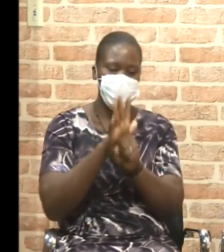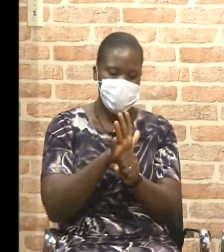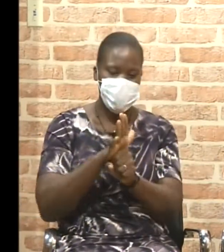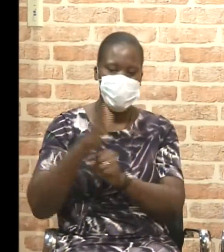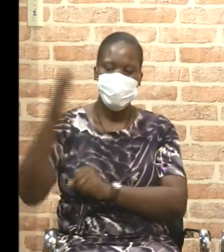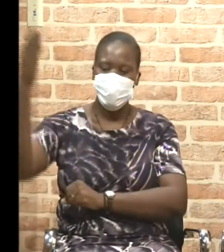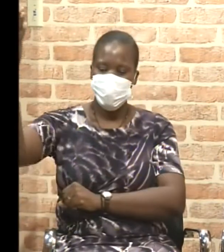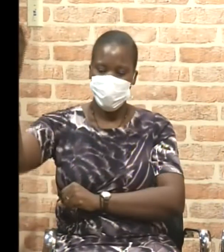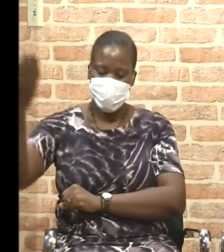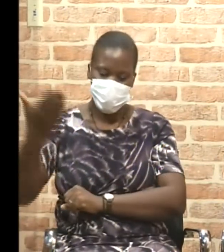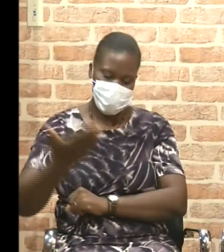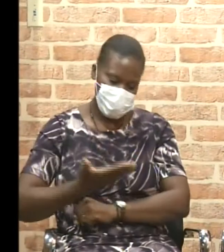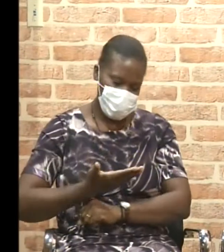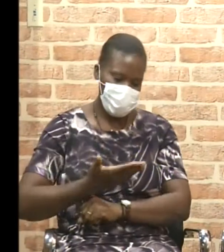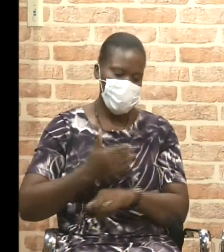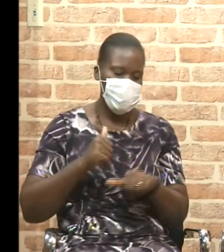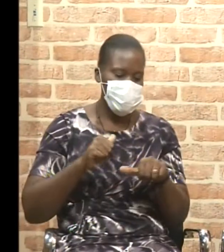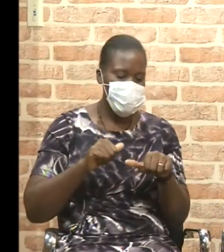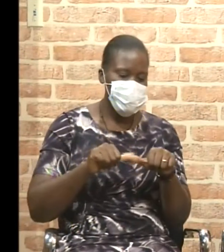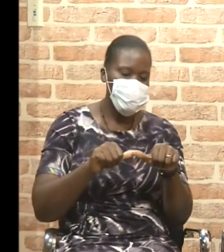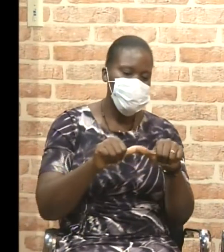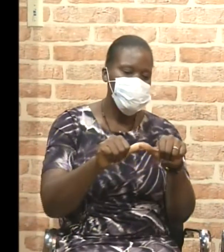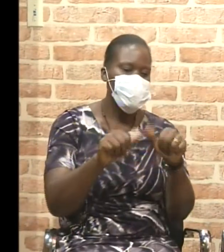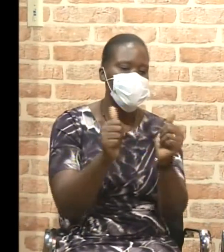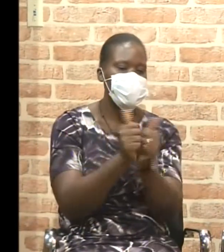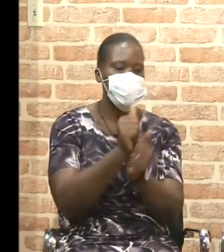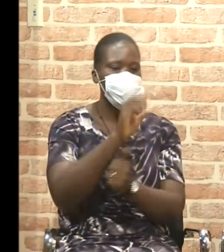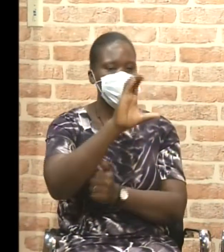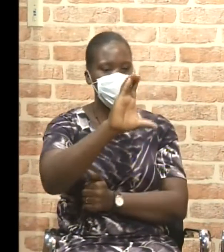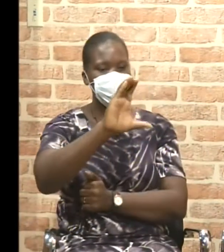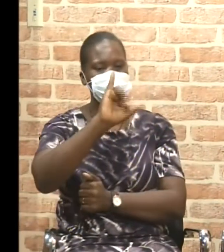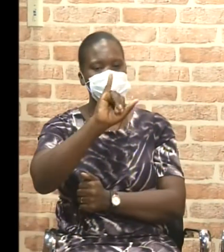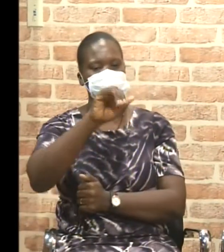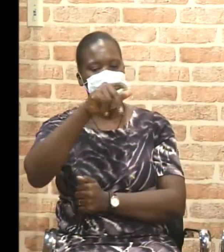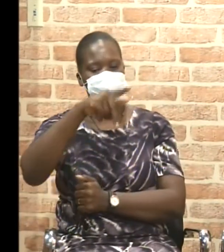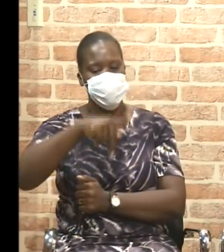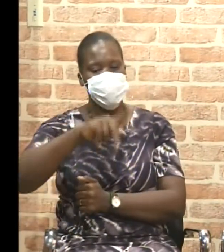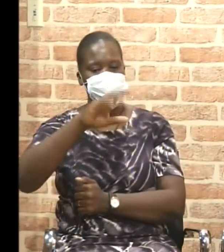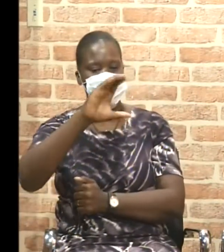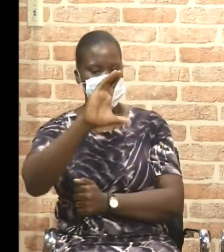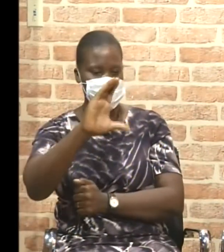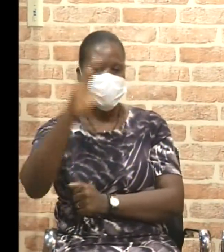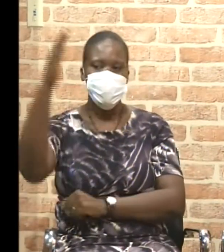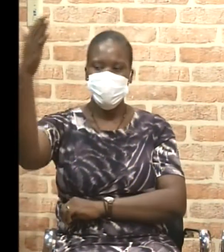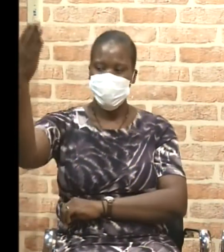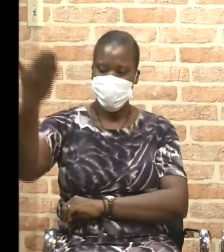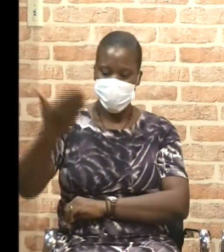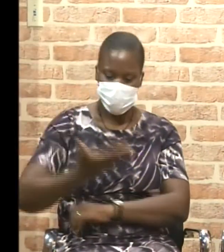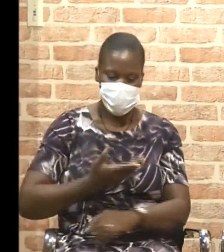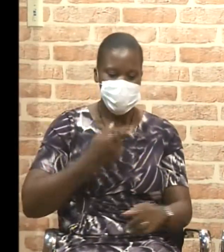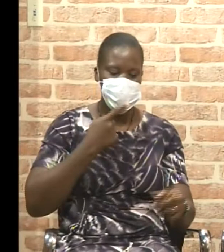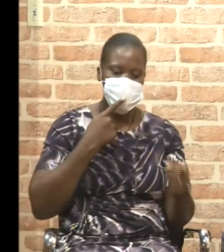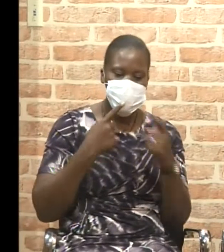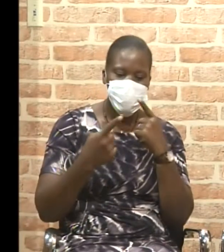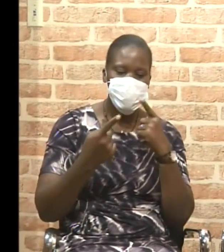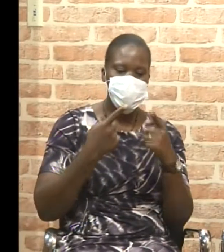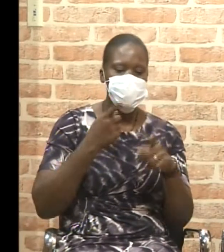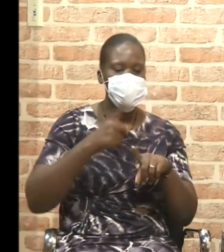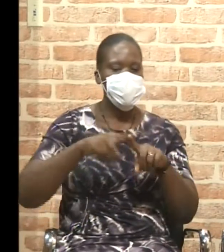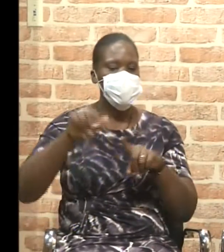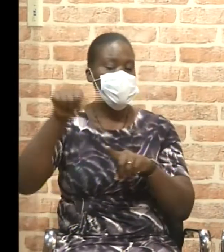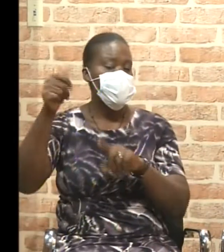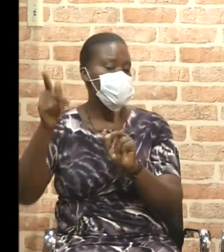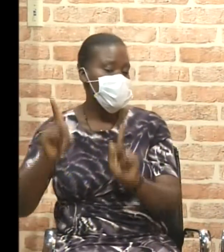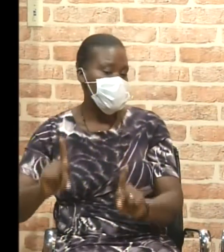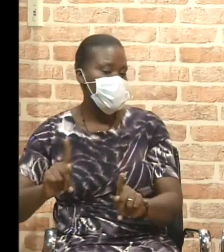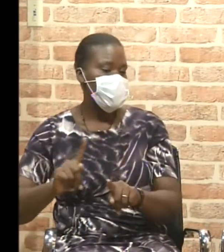invité, nous avons fait suivi avec CIPCA, nous avons invité à venir parler. Mais il y a l'autre monde qui était sur la liste d'attente, malheureusement, il